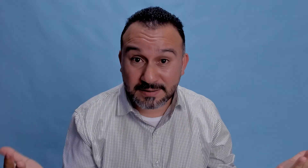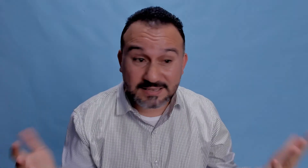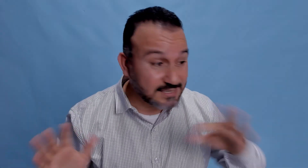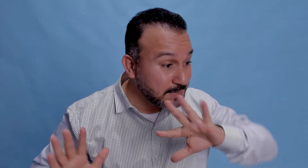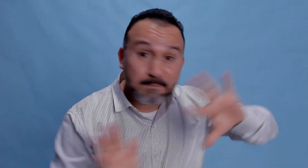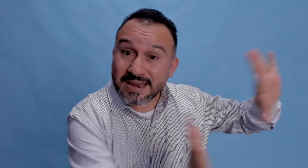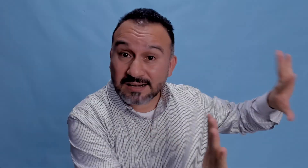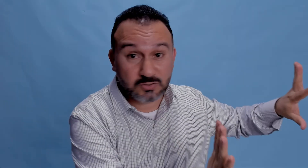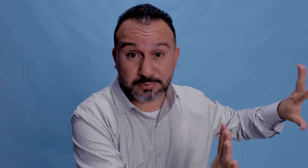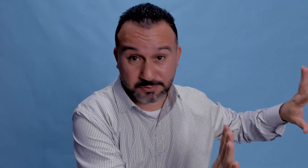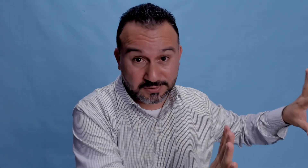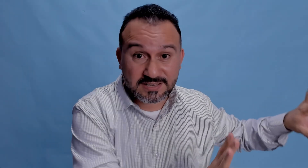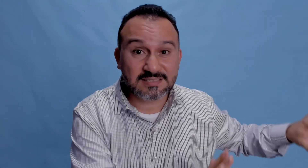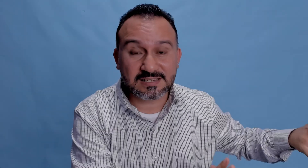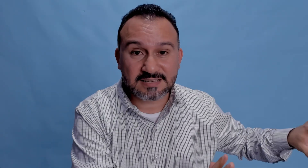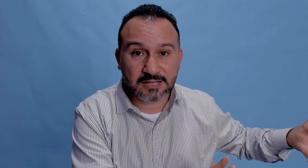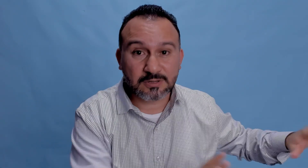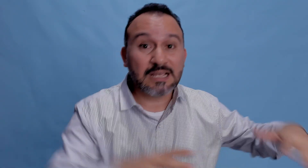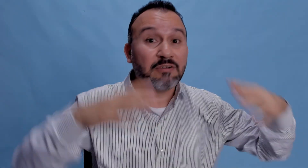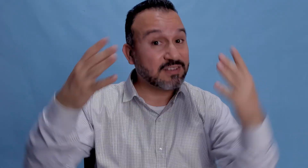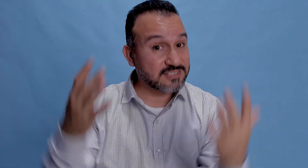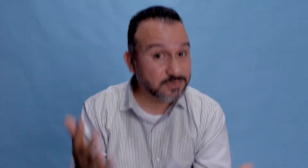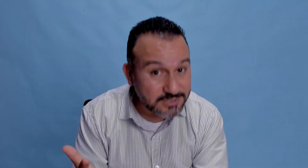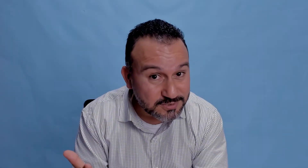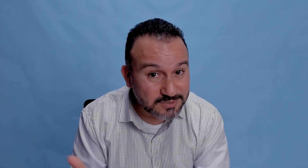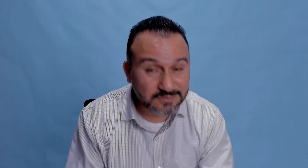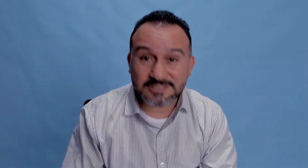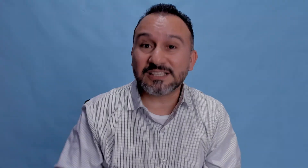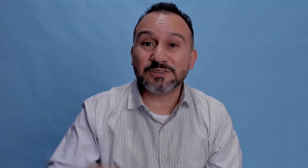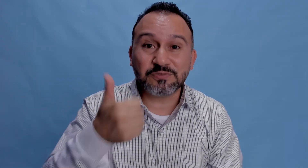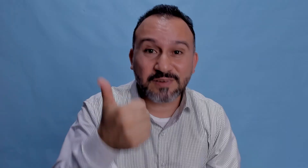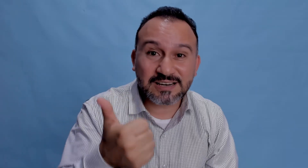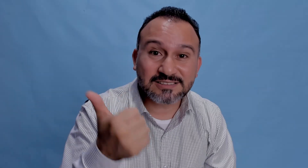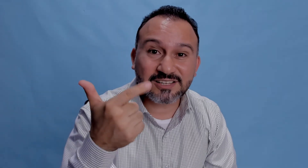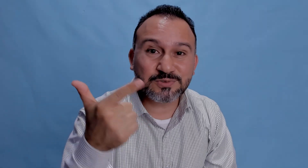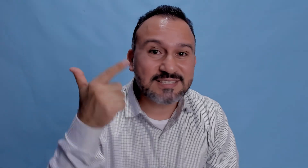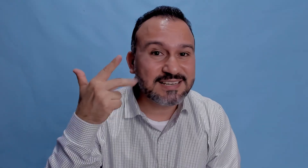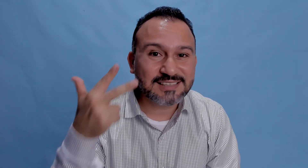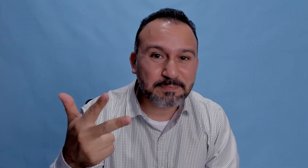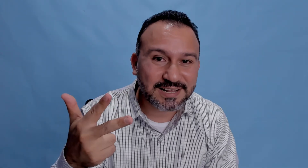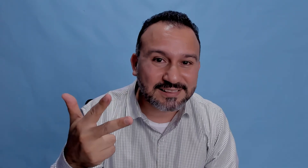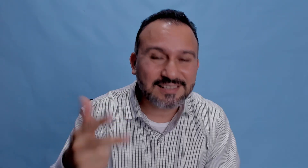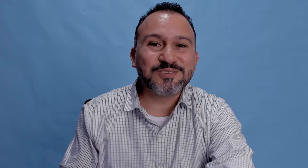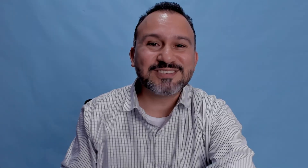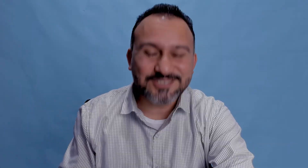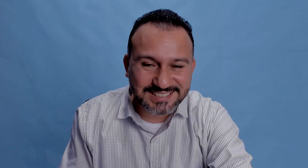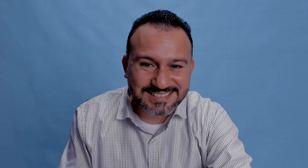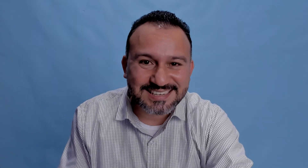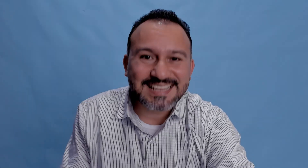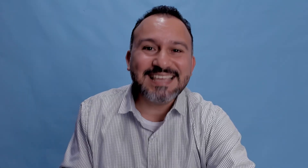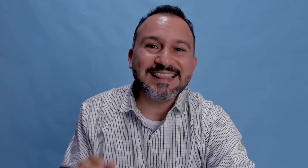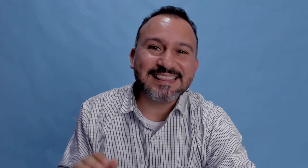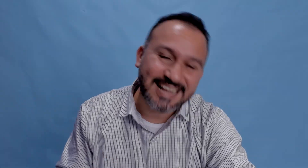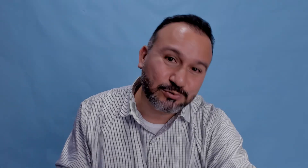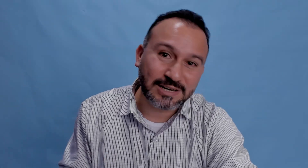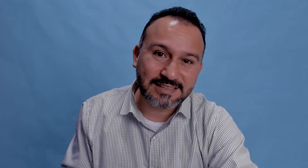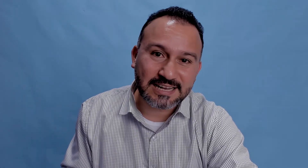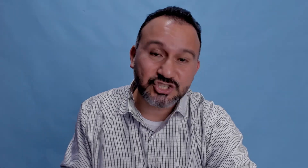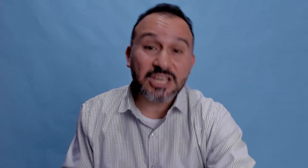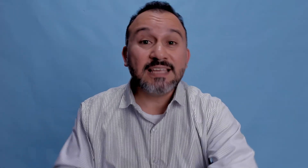se liberta do português sinalizado. Fazendo isso, você tanto fala, traduz e interpreta com segurança e naturalidade.